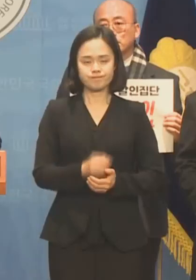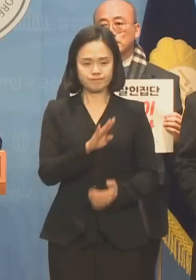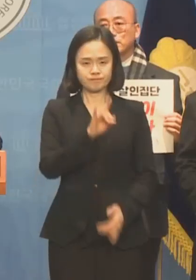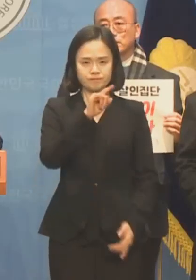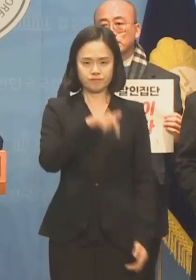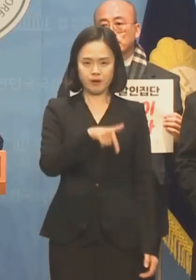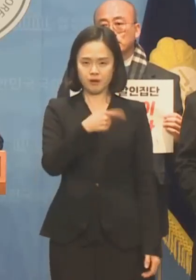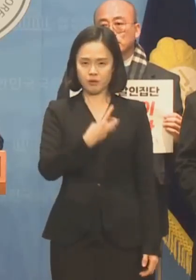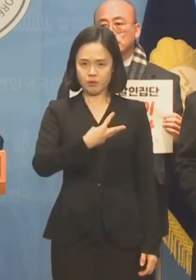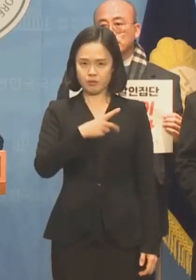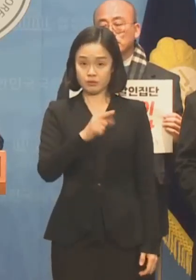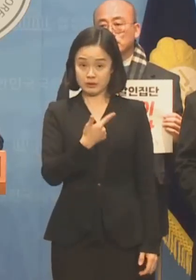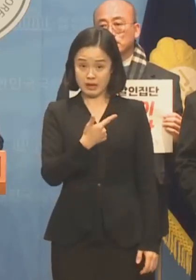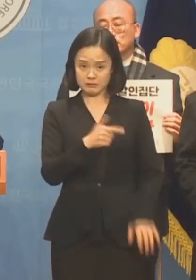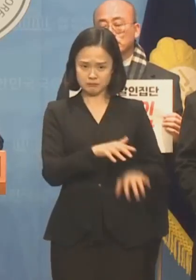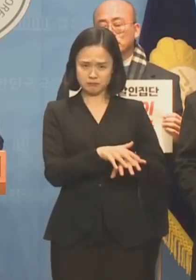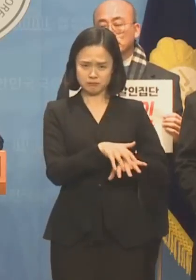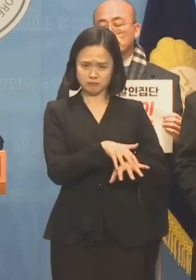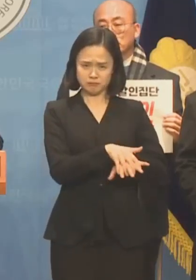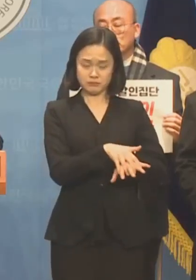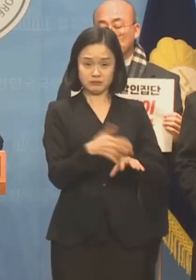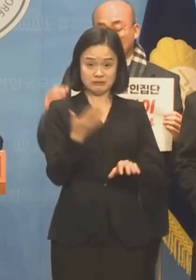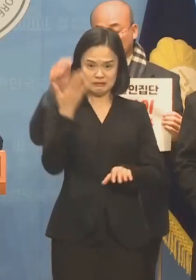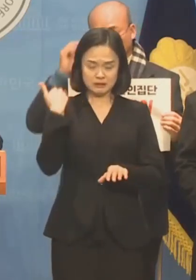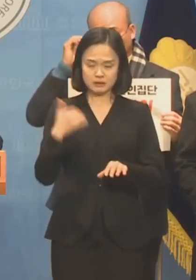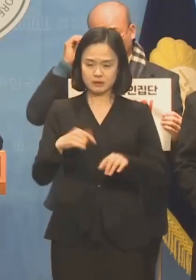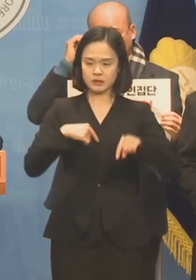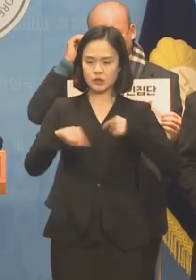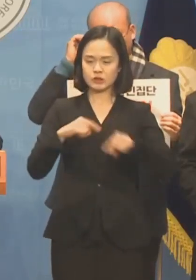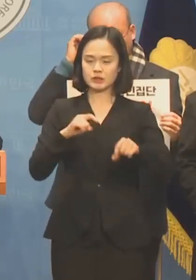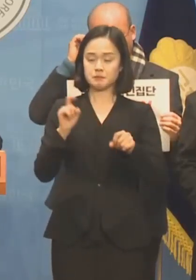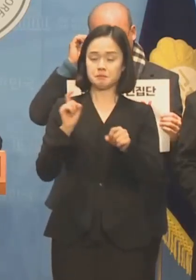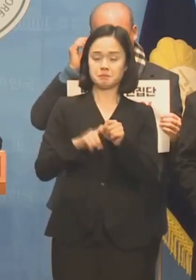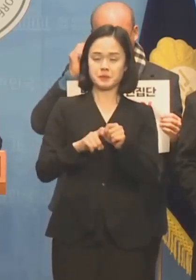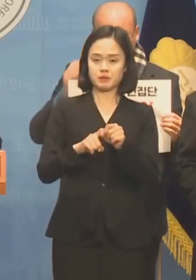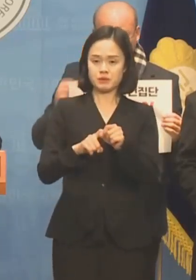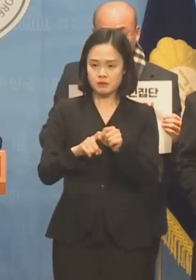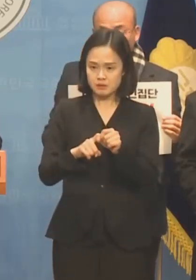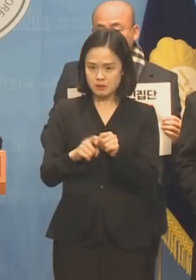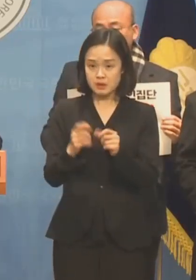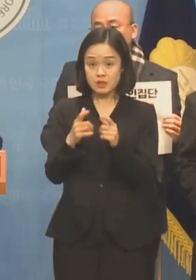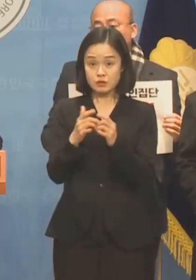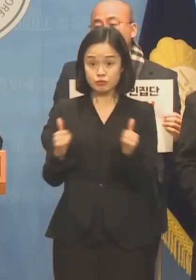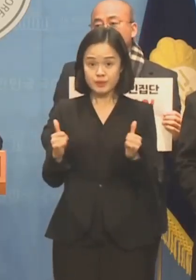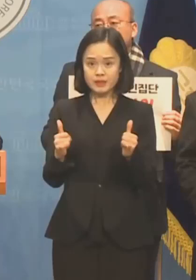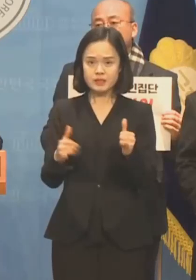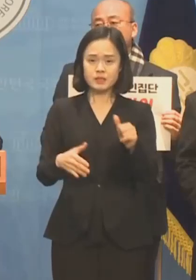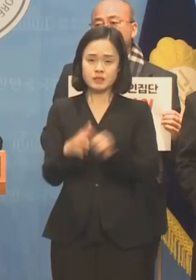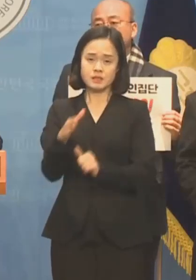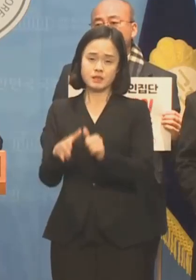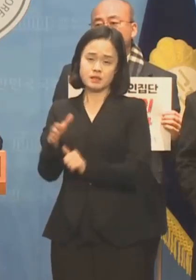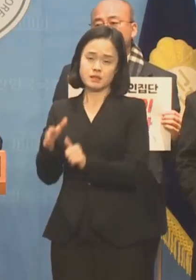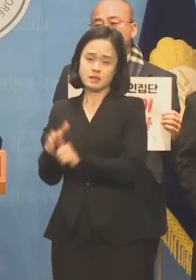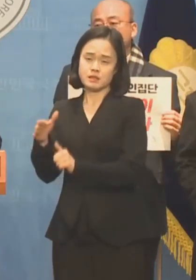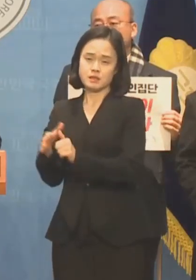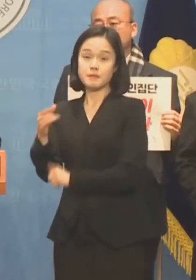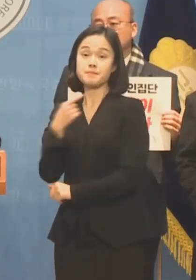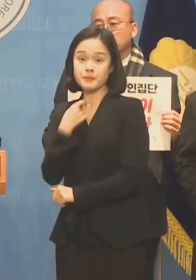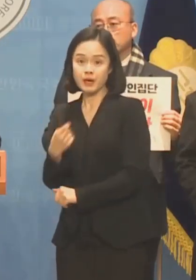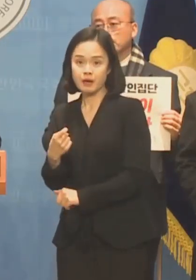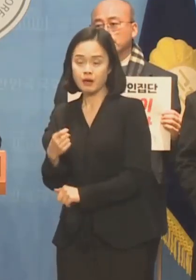오늘 내란 속에 윤석열을 지키겠다는 정치 깡패를 자임하는